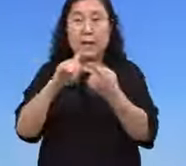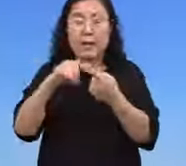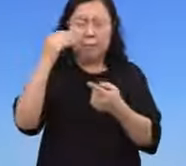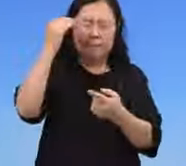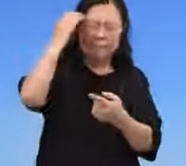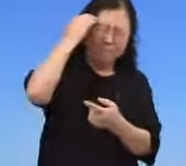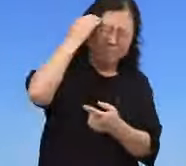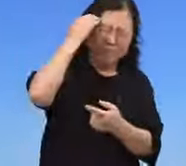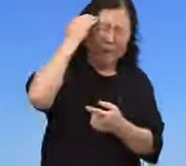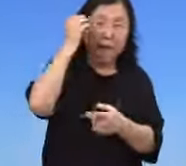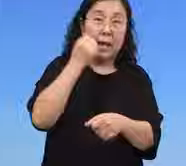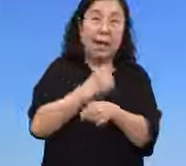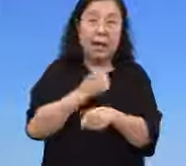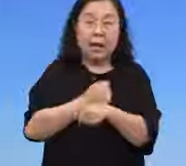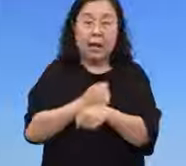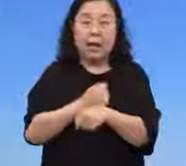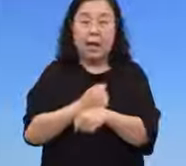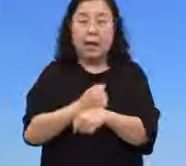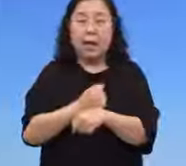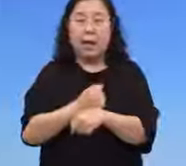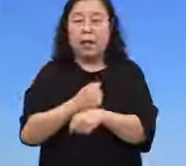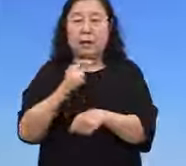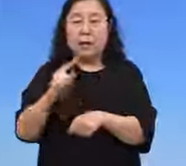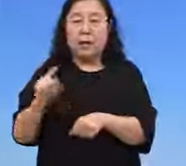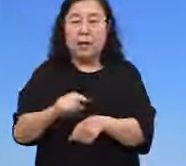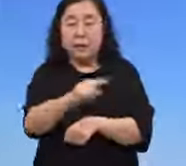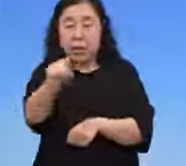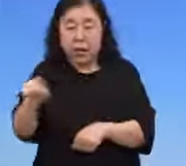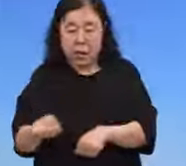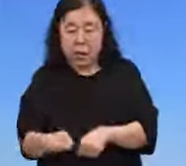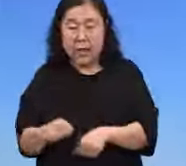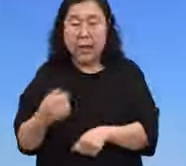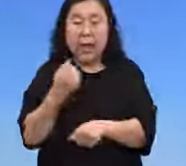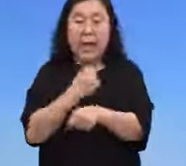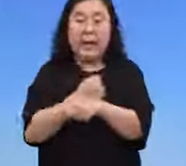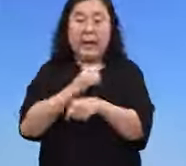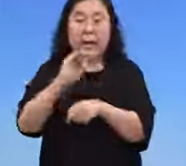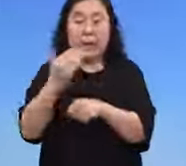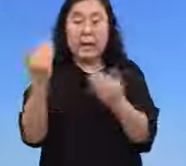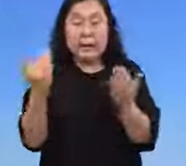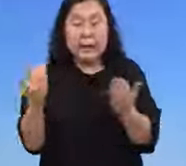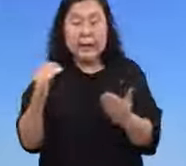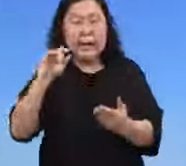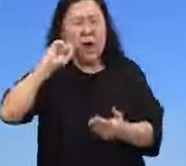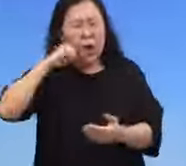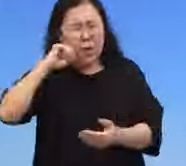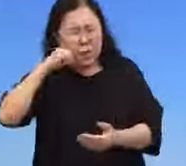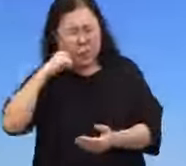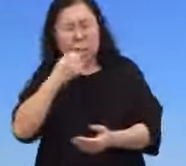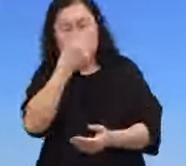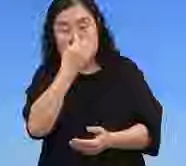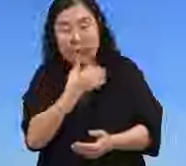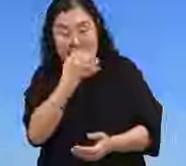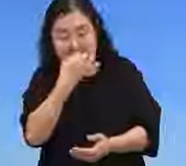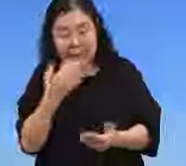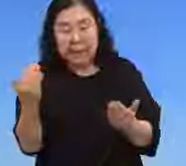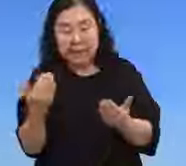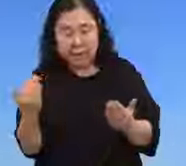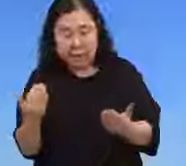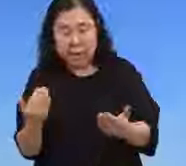하게 될 그 일들이 참 어렵고 힘든 일이라는 것을 암시하는 내용 아닙니까? 그 어려운